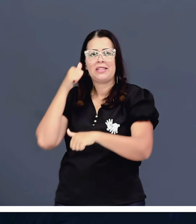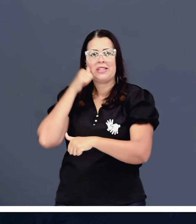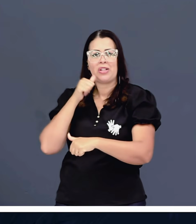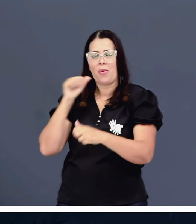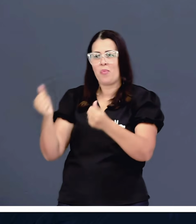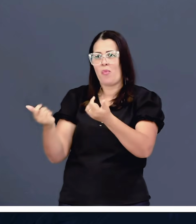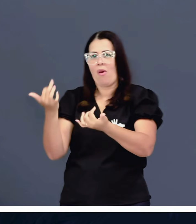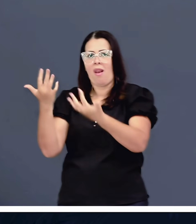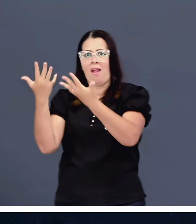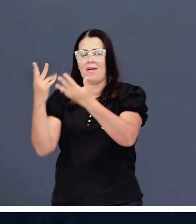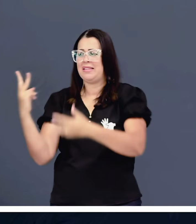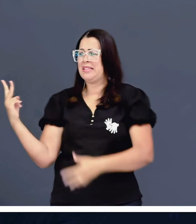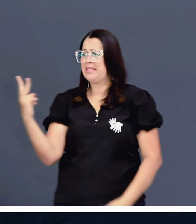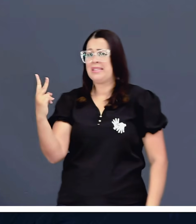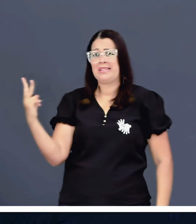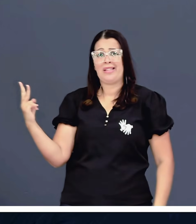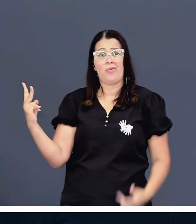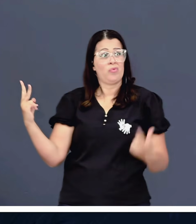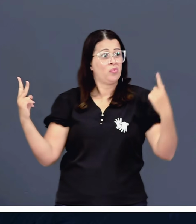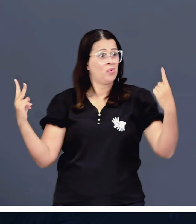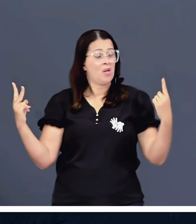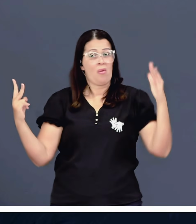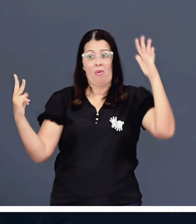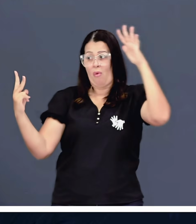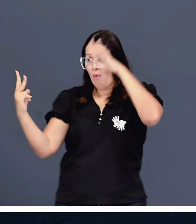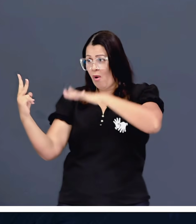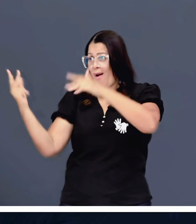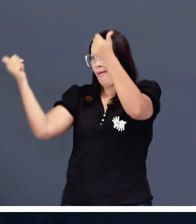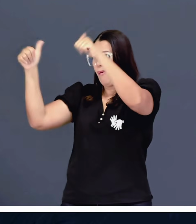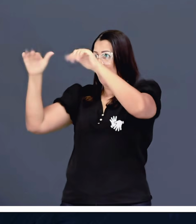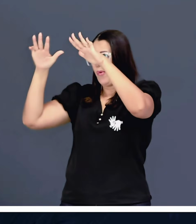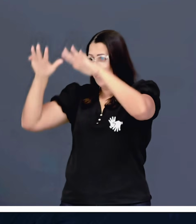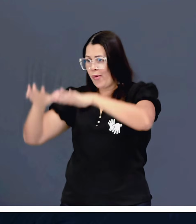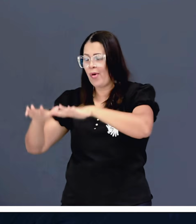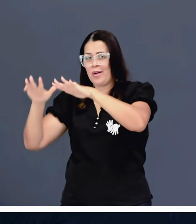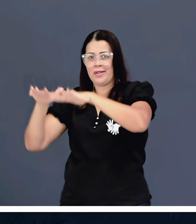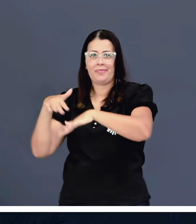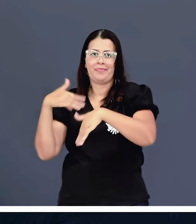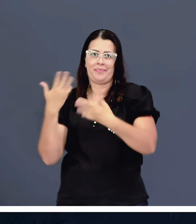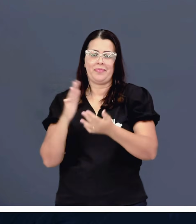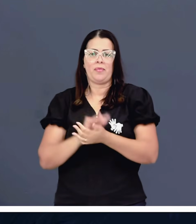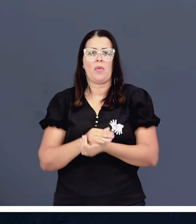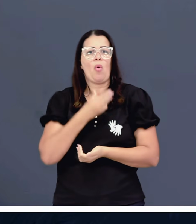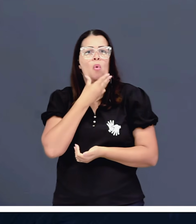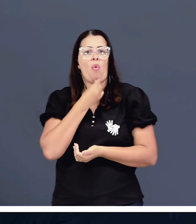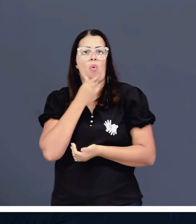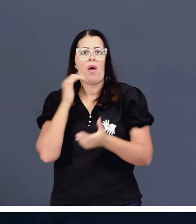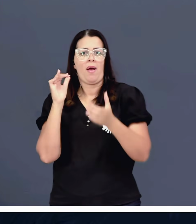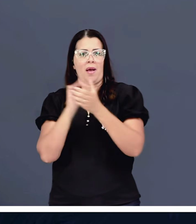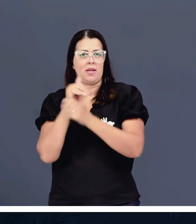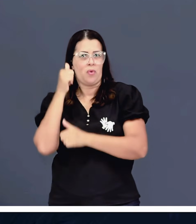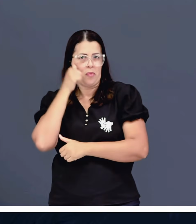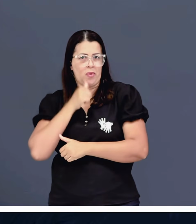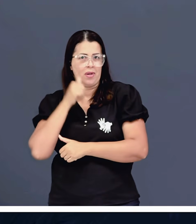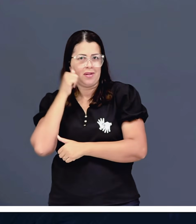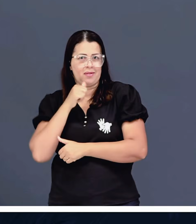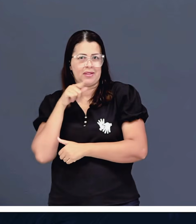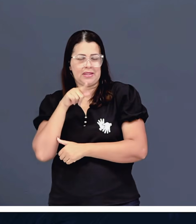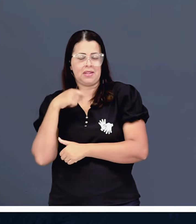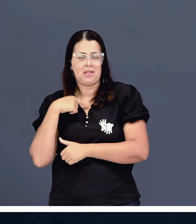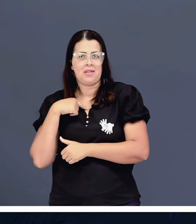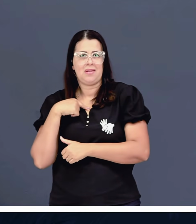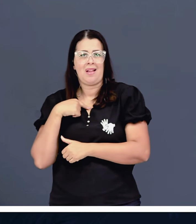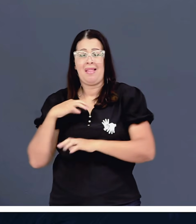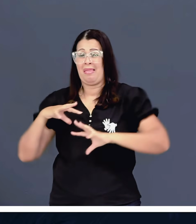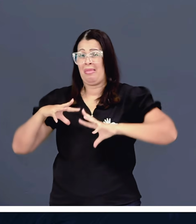a esses deuses que eles prestavam culto. Quando Acabe casa com Jezabel, Jezabel